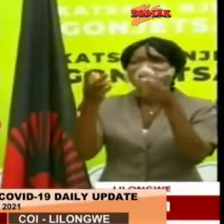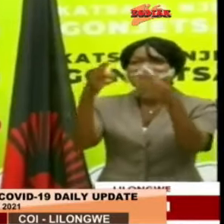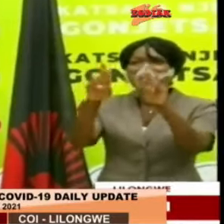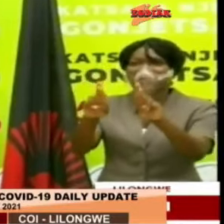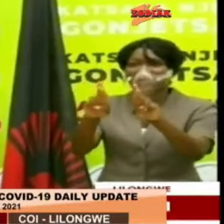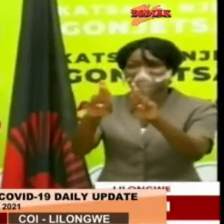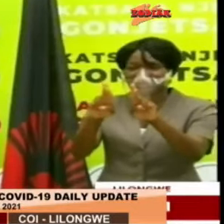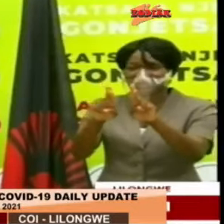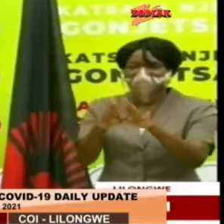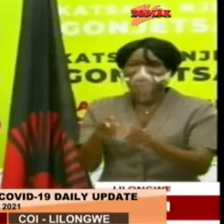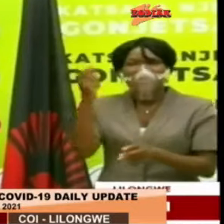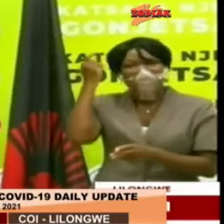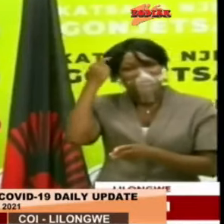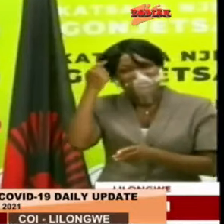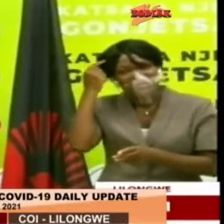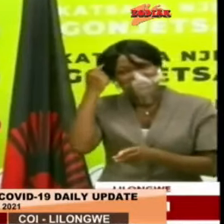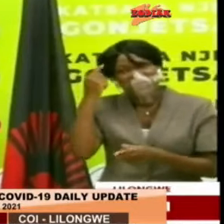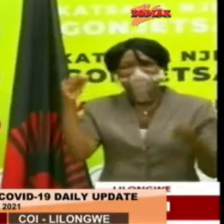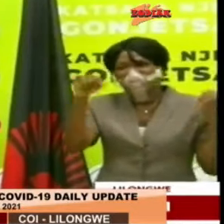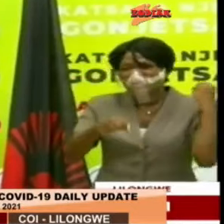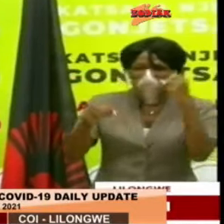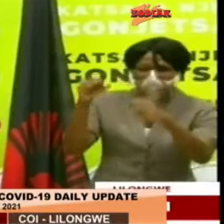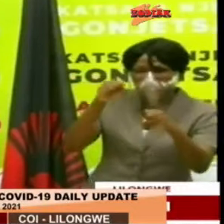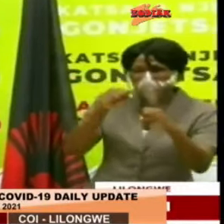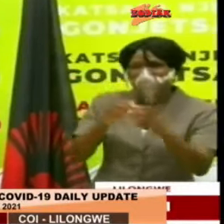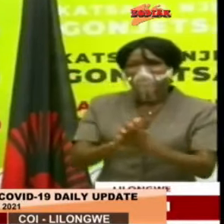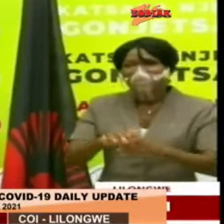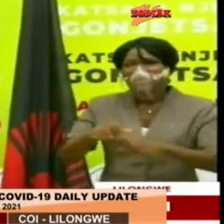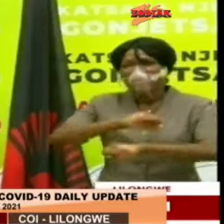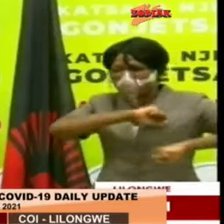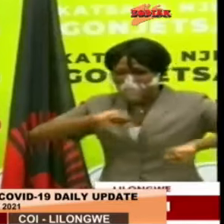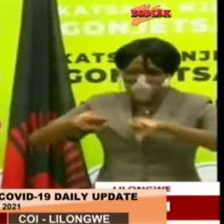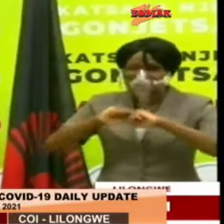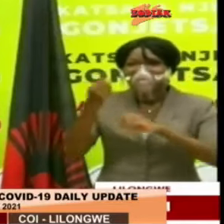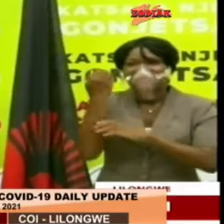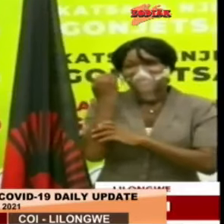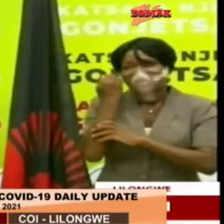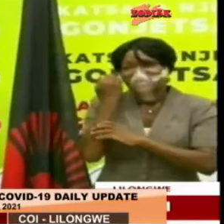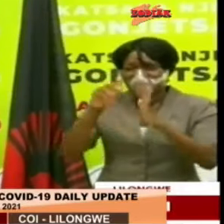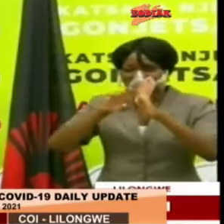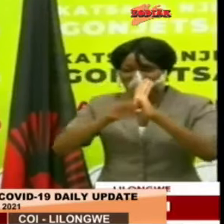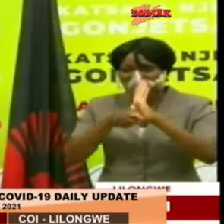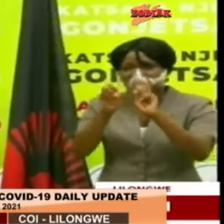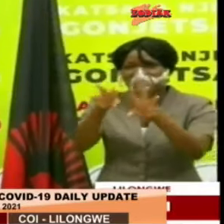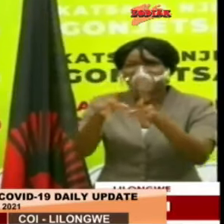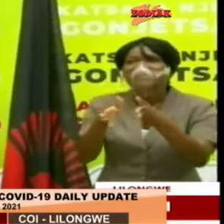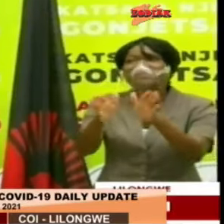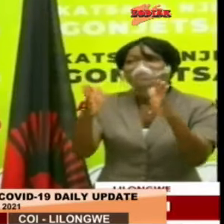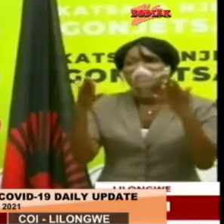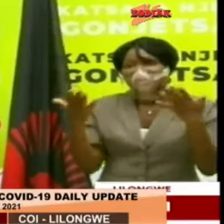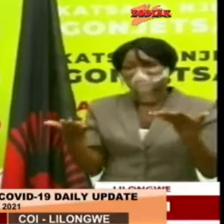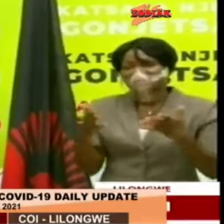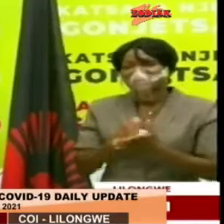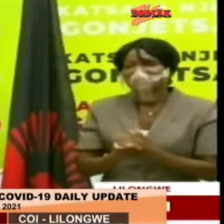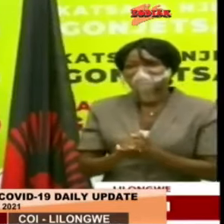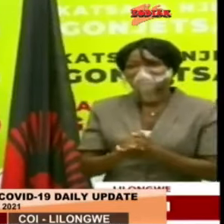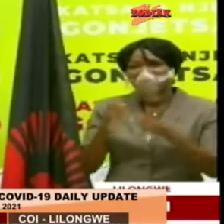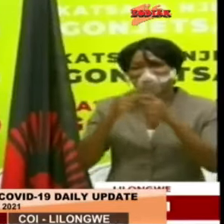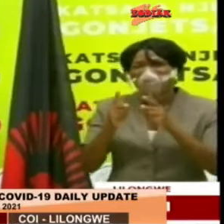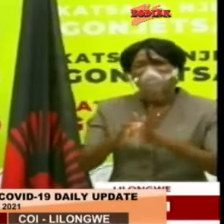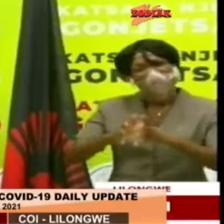kodi nkhondo imeneyi yomenyana ndi muliro umene wa COVID-19 ikuyenda bwanji. Komanso